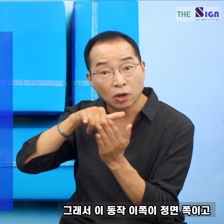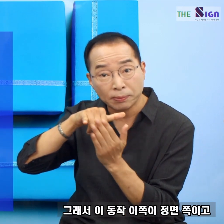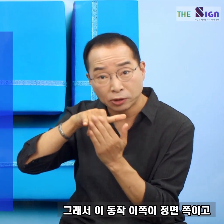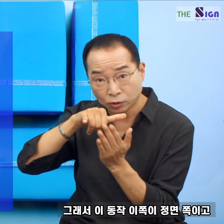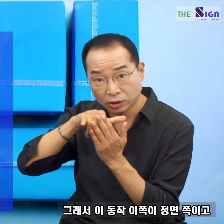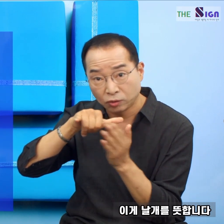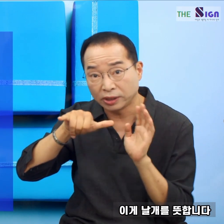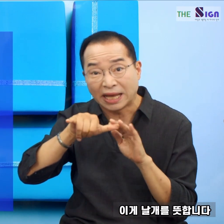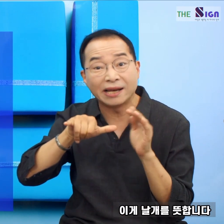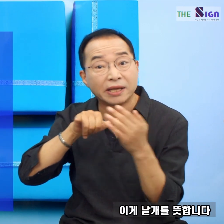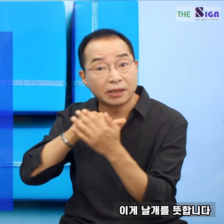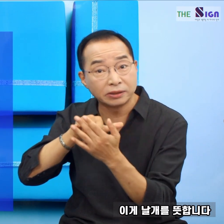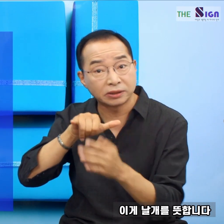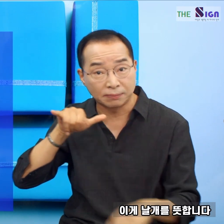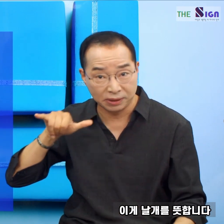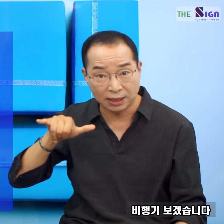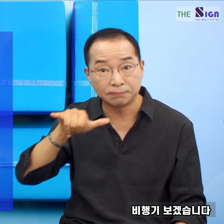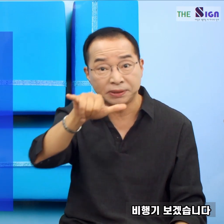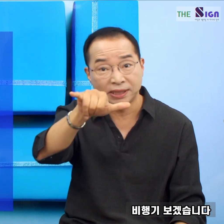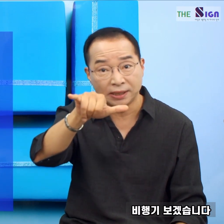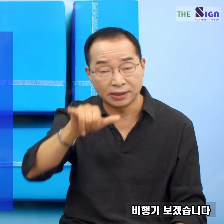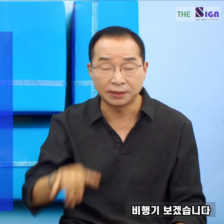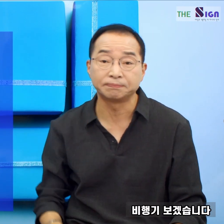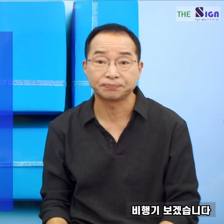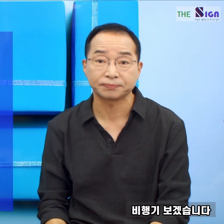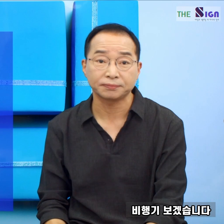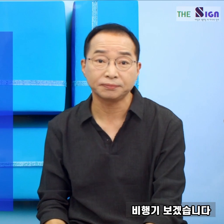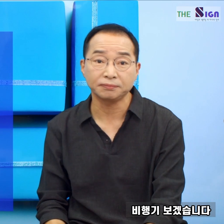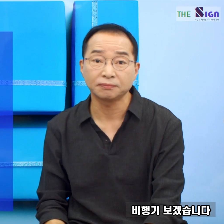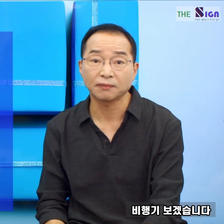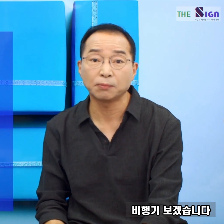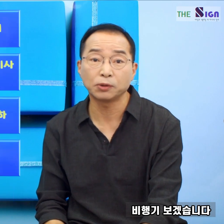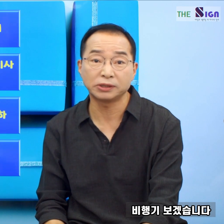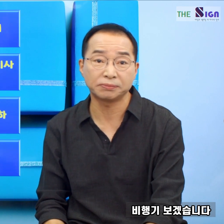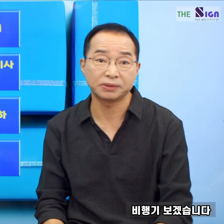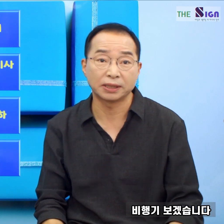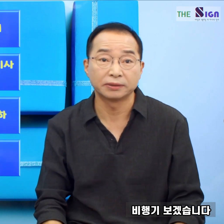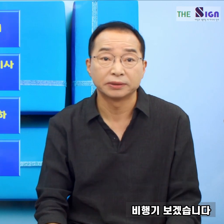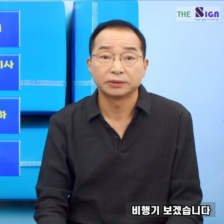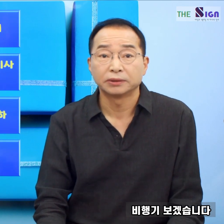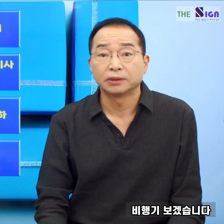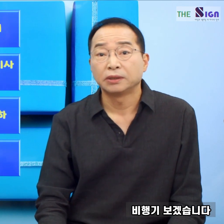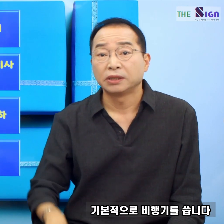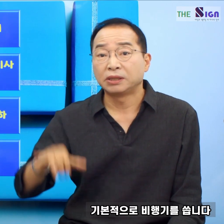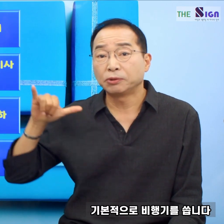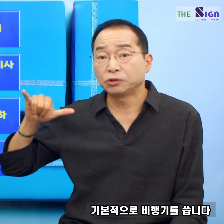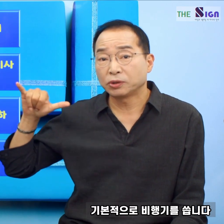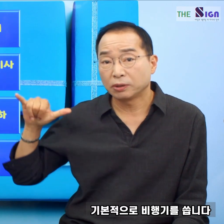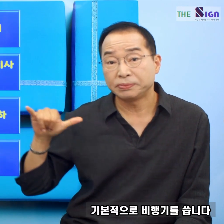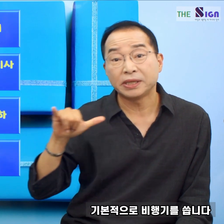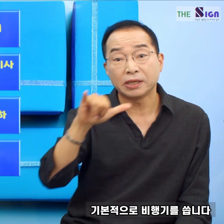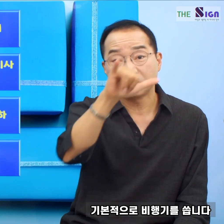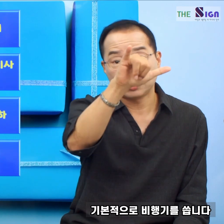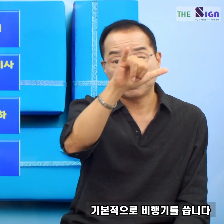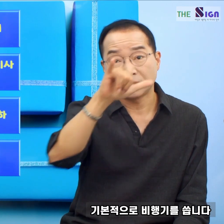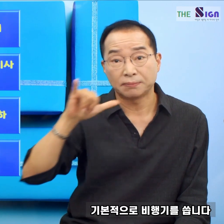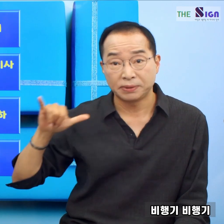정면 쪽이고 이게 날개를 뜻합니다. 비행기. 보겠습니다. 기본적으로 비행기를 씁니다.